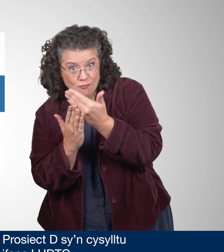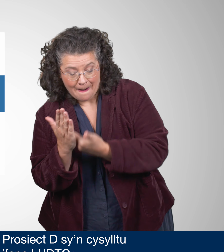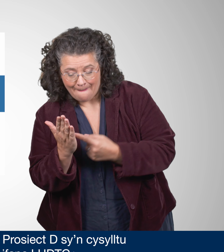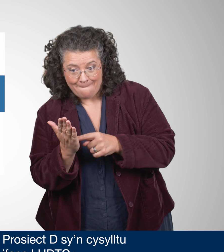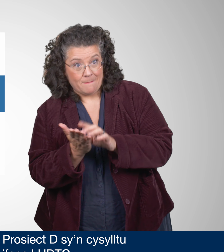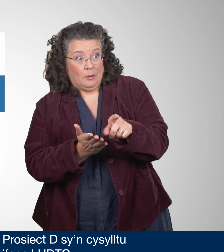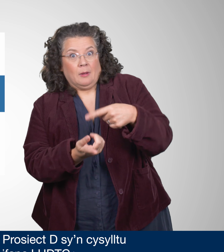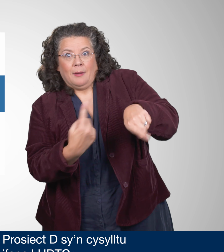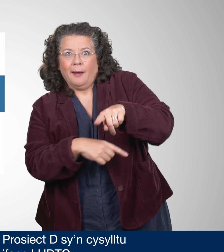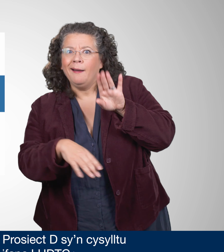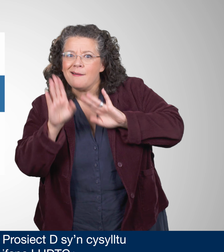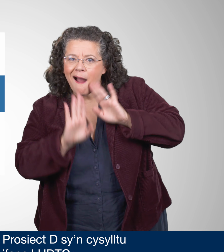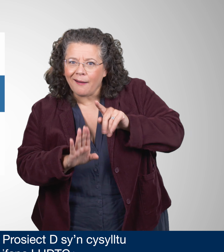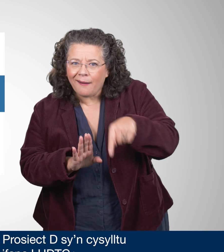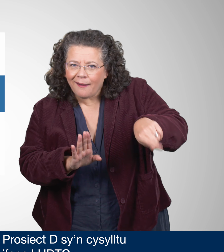LHDTC+